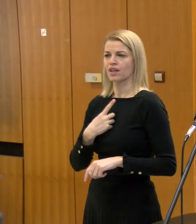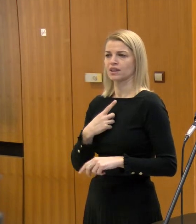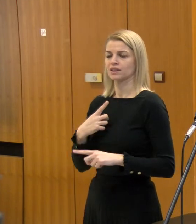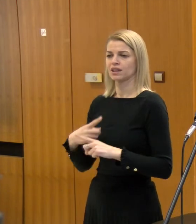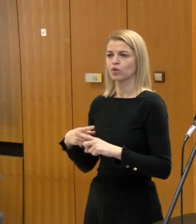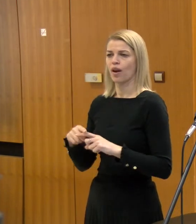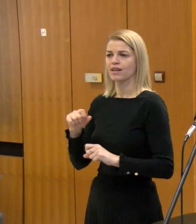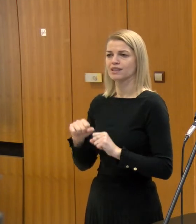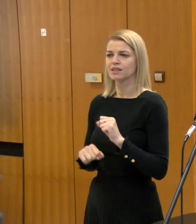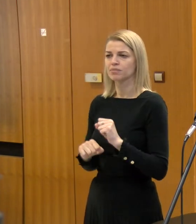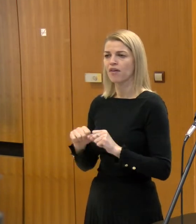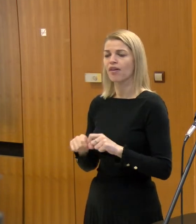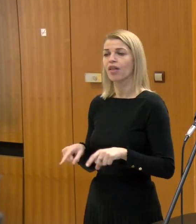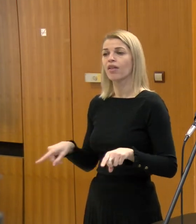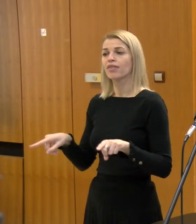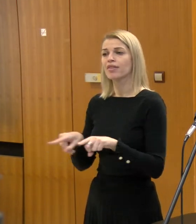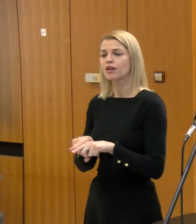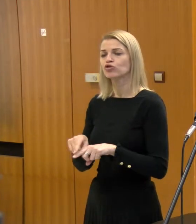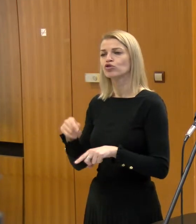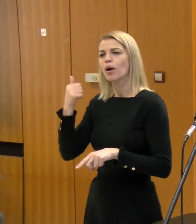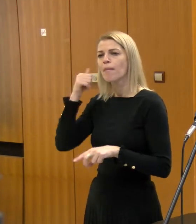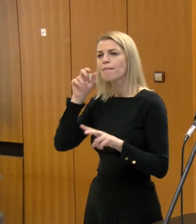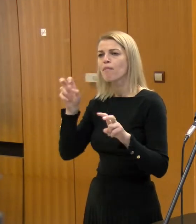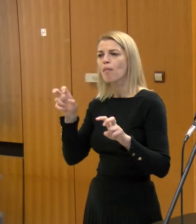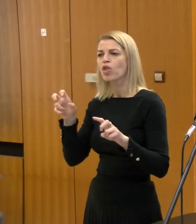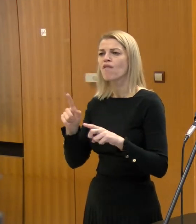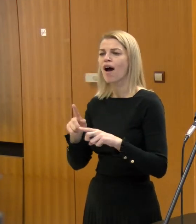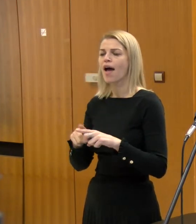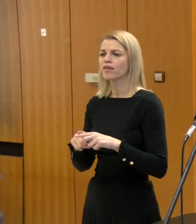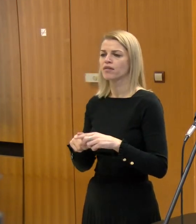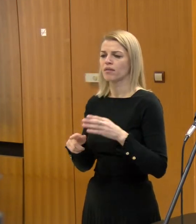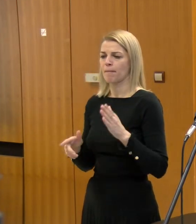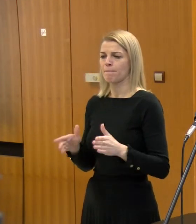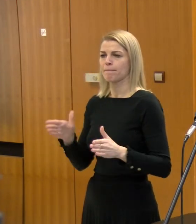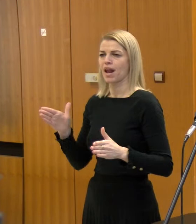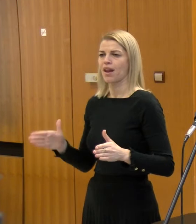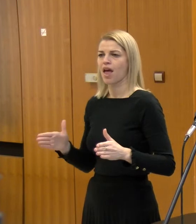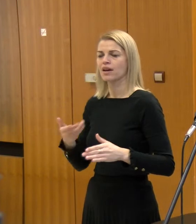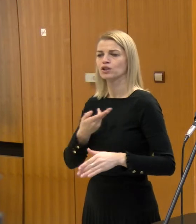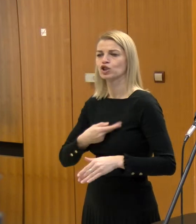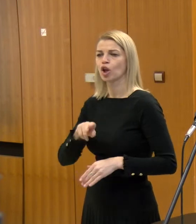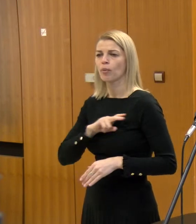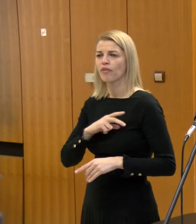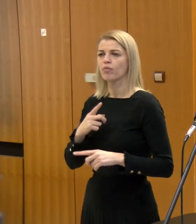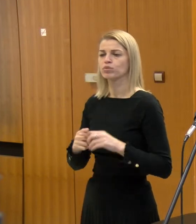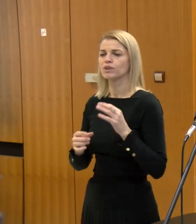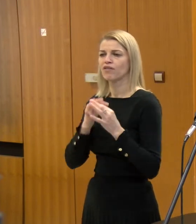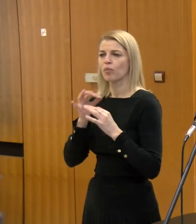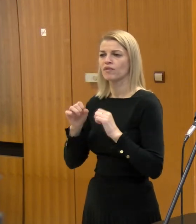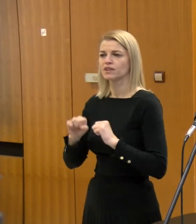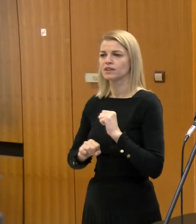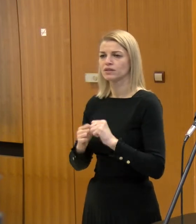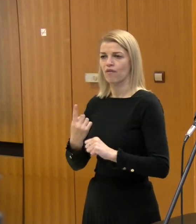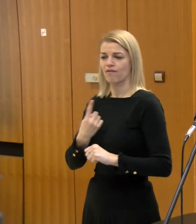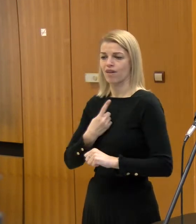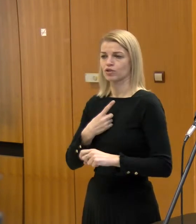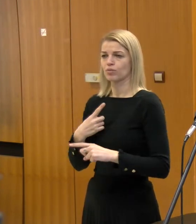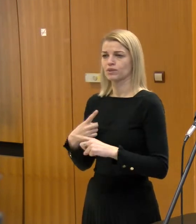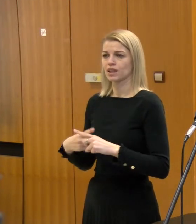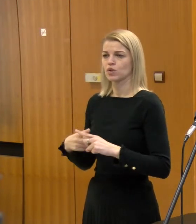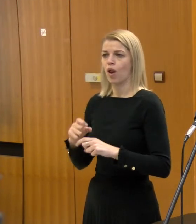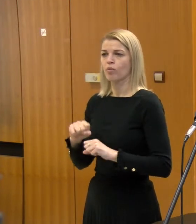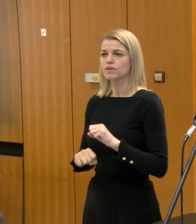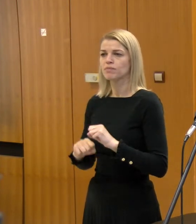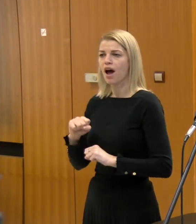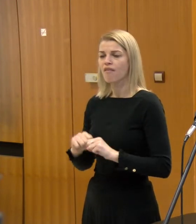správaní, taktiež pomenovať piliere zodpovedného a informovaného správania o vlastnom sexuálnom